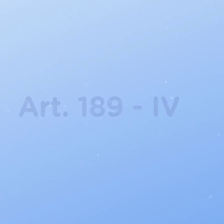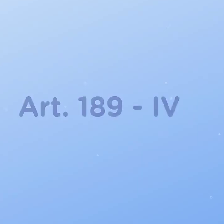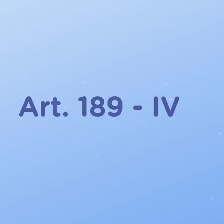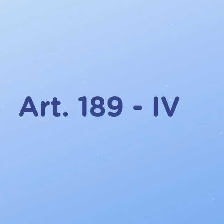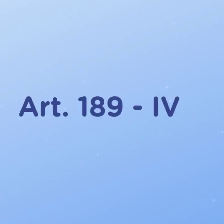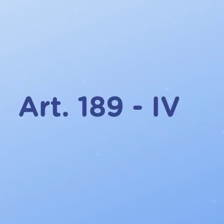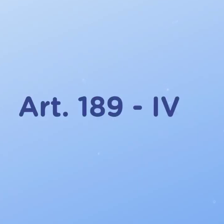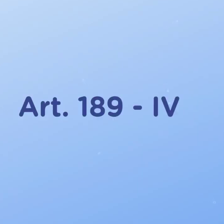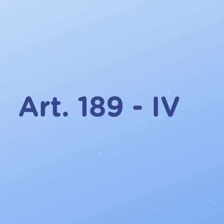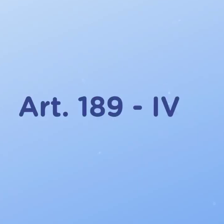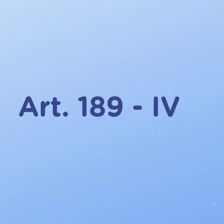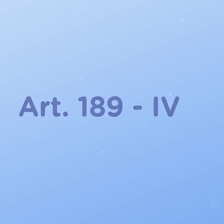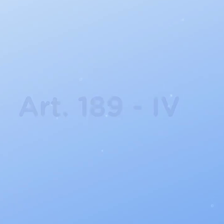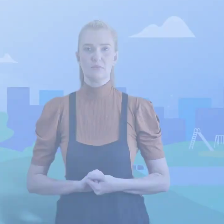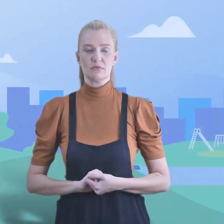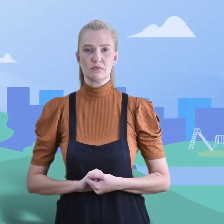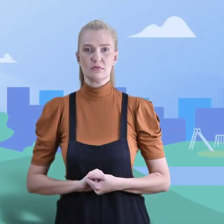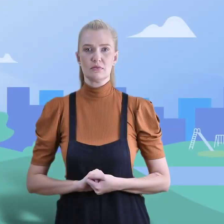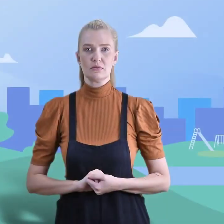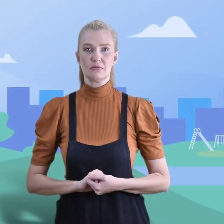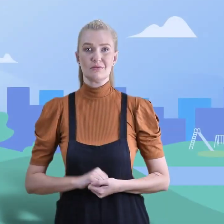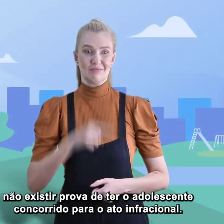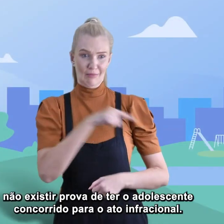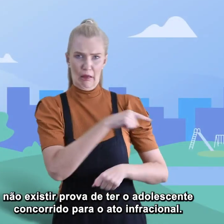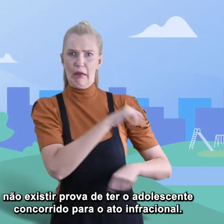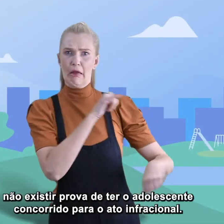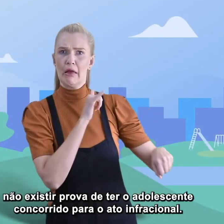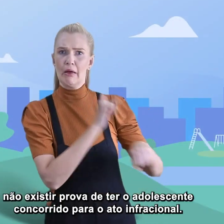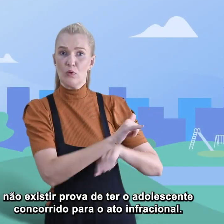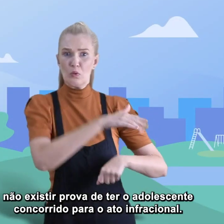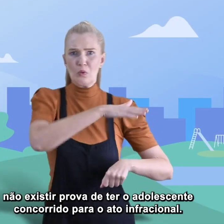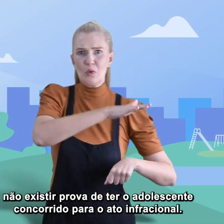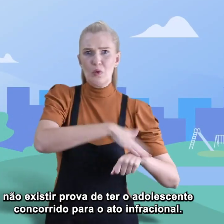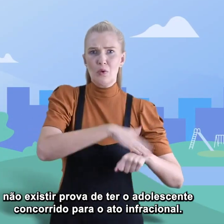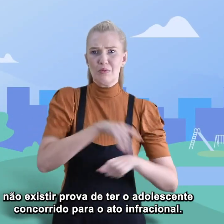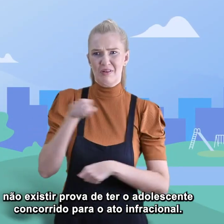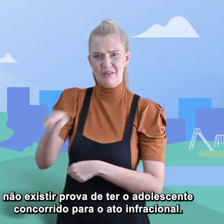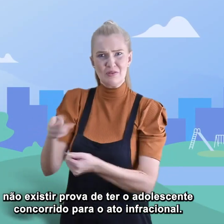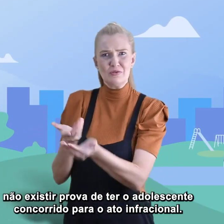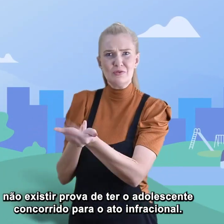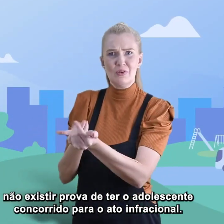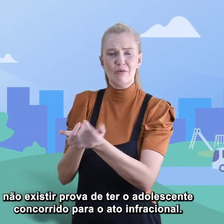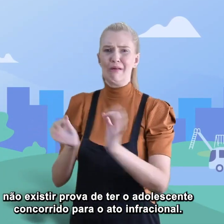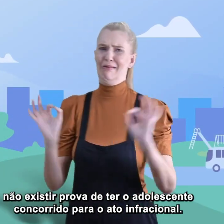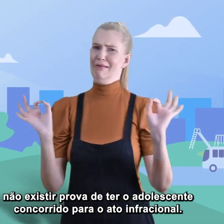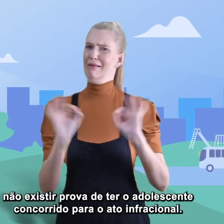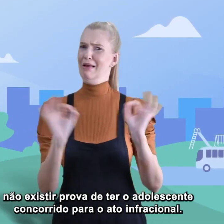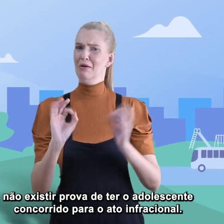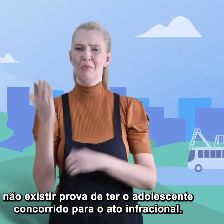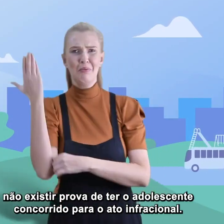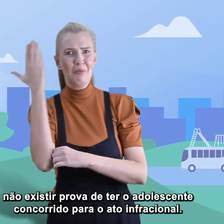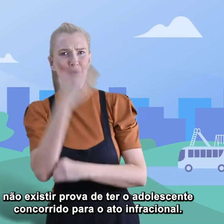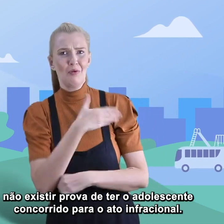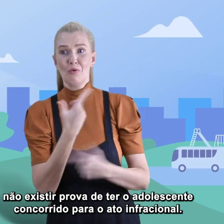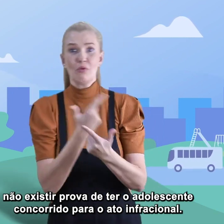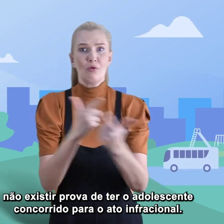Artigo 189, inciso 4º. Não existir prova de ter o adolescente concorrido para o ato infracional.